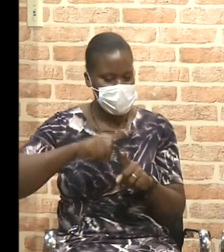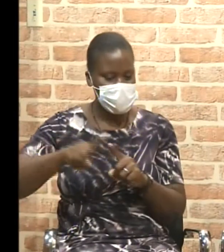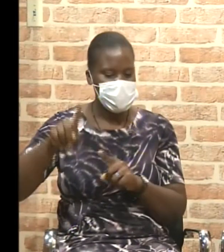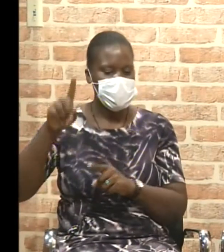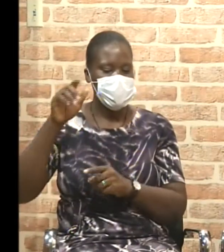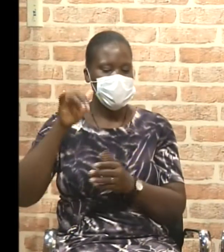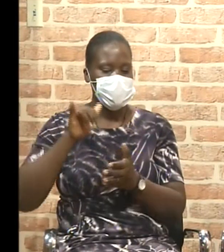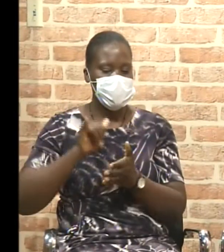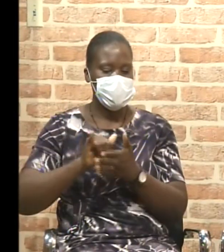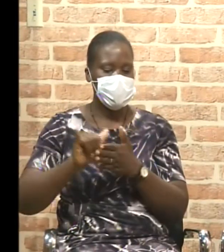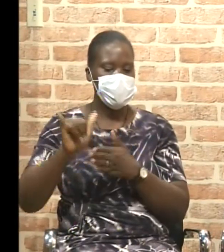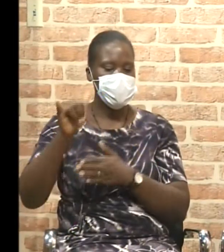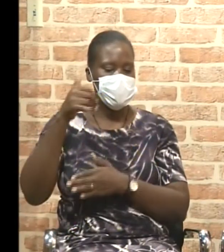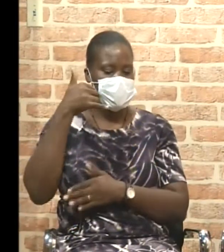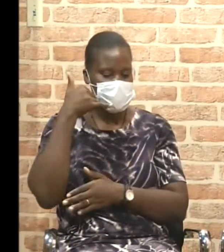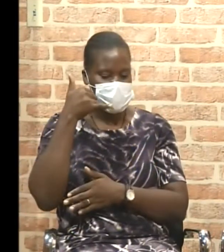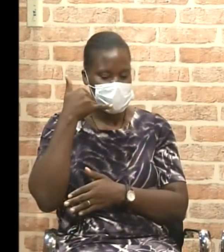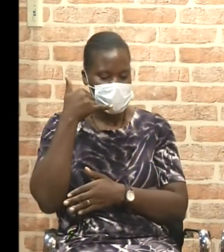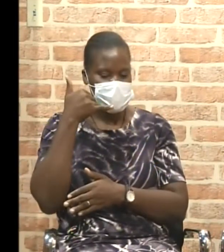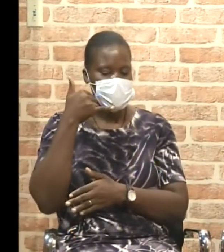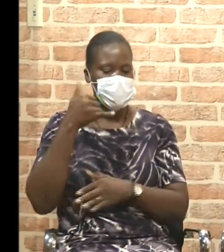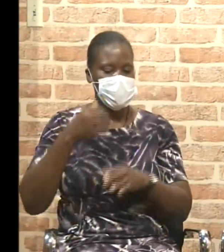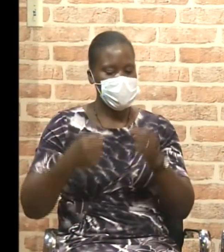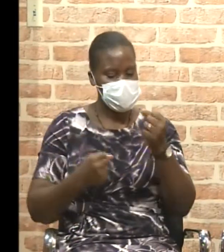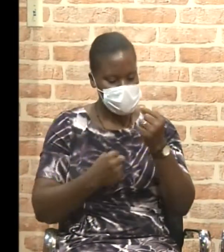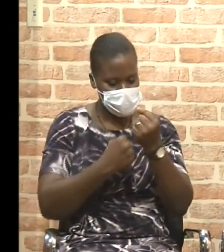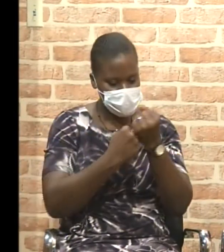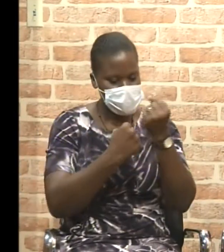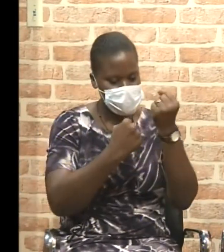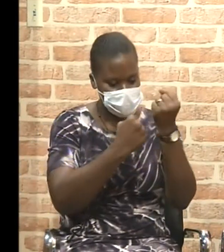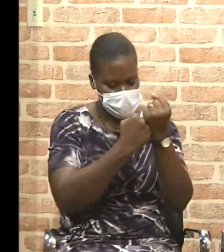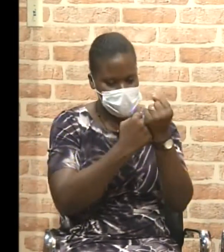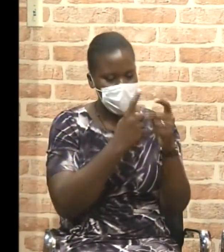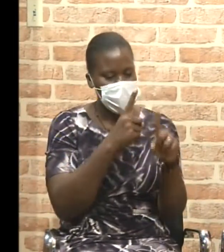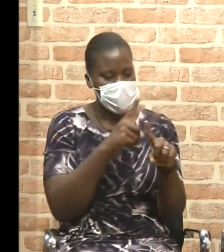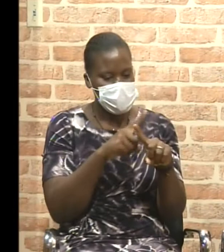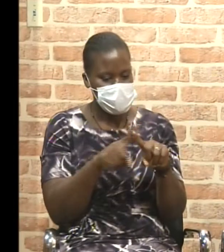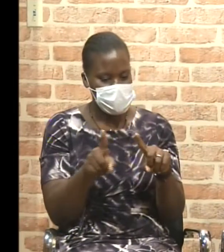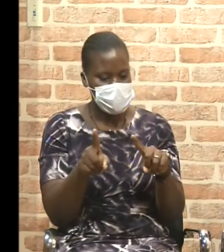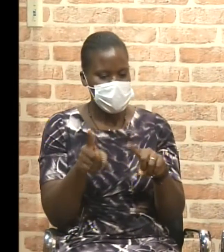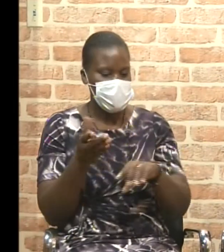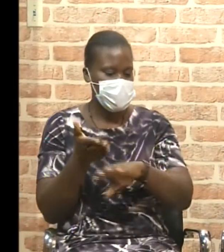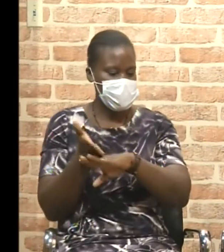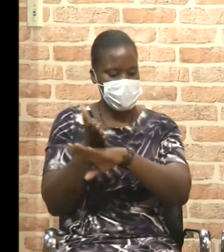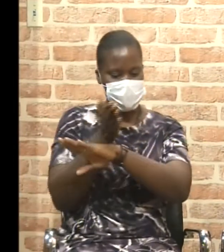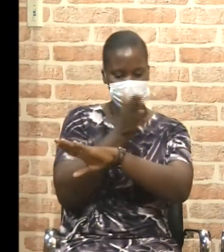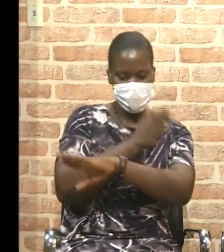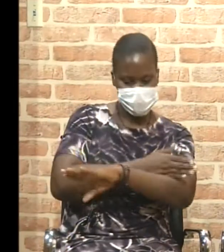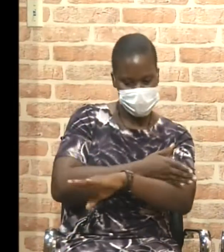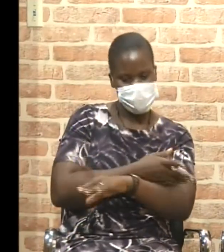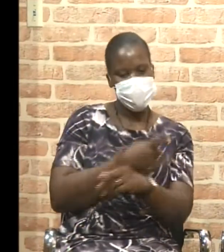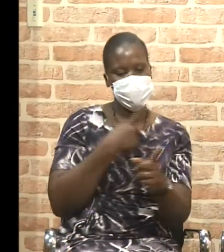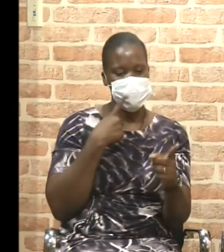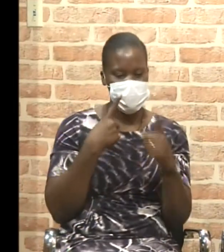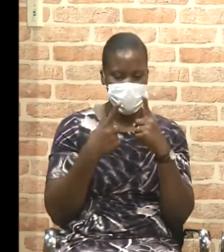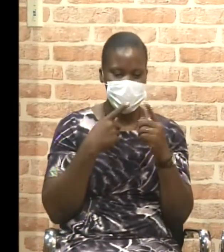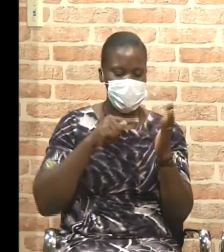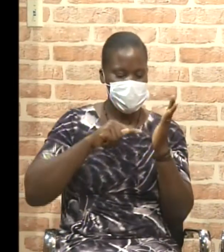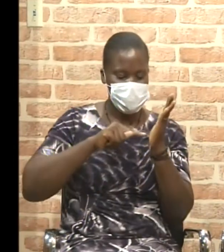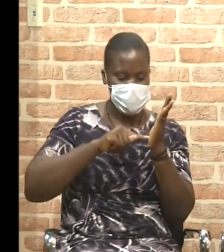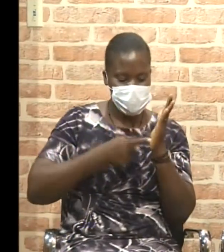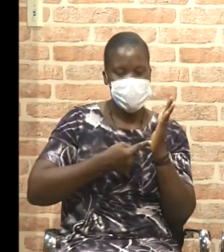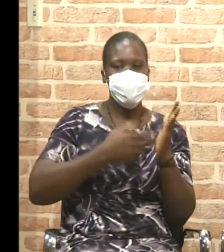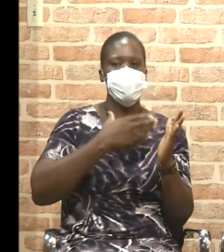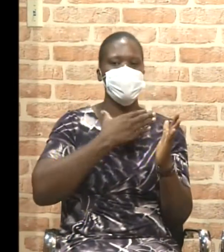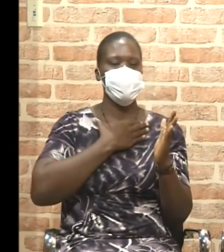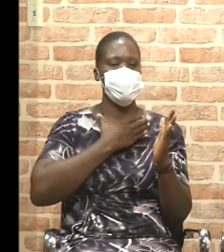aller lui répondre et puis lui faire assistance qu'il doit faire. Maintenant, aspect ça, c'est ça que fait à l'heure, nous avons parlé de un point juridique de toute façon